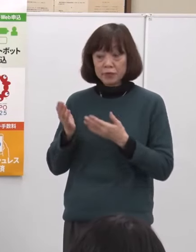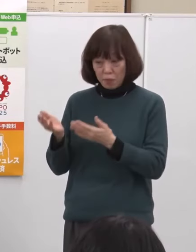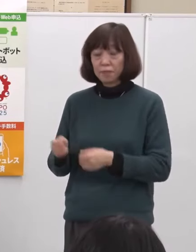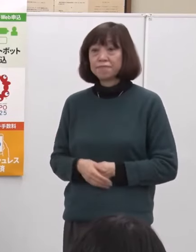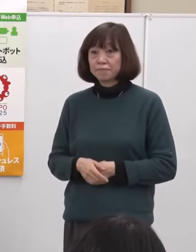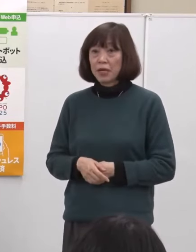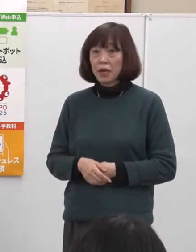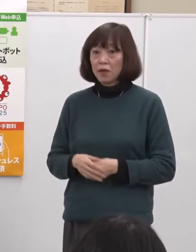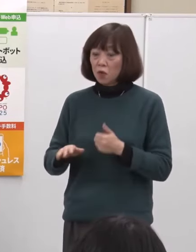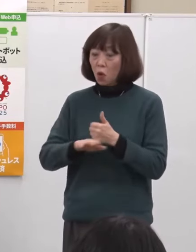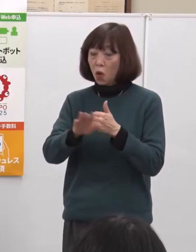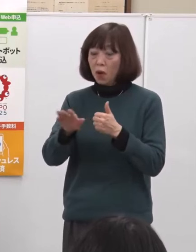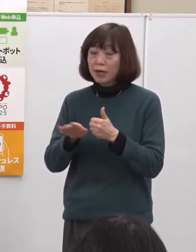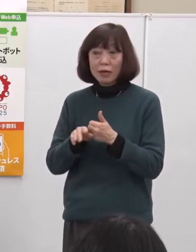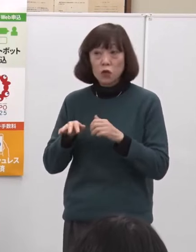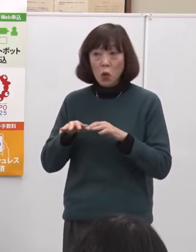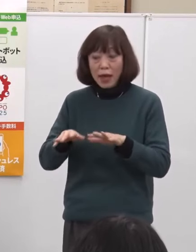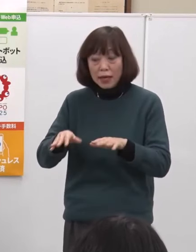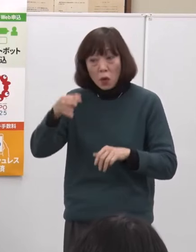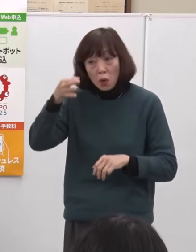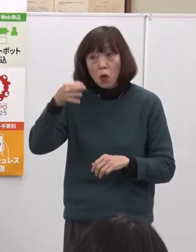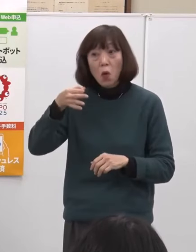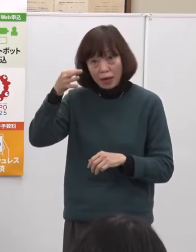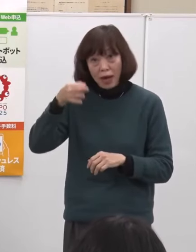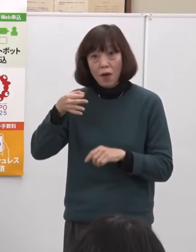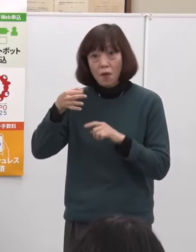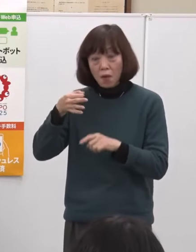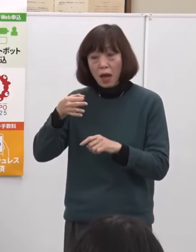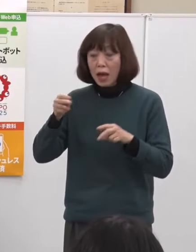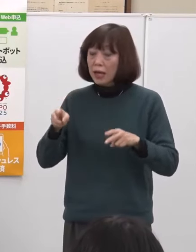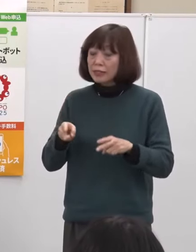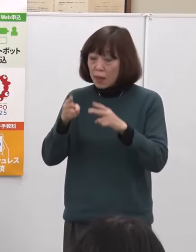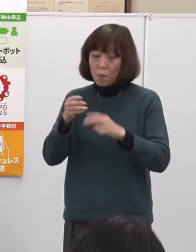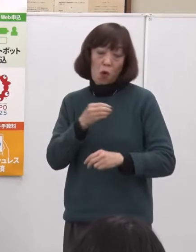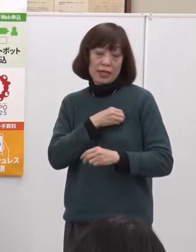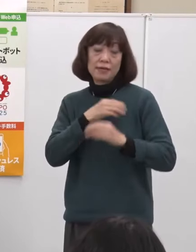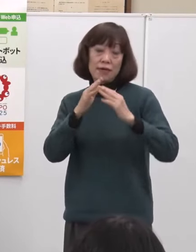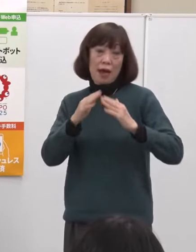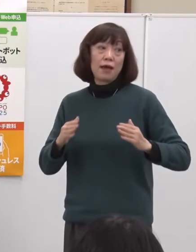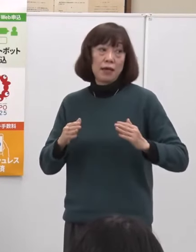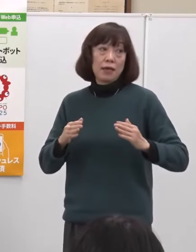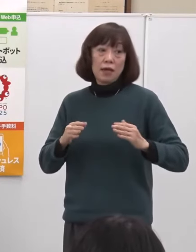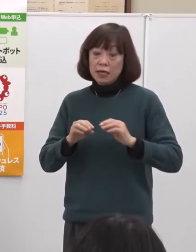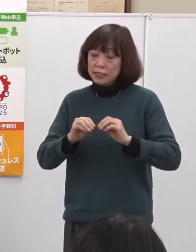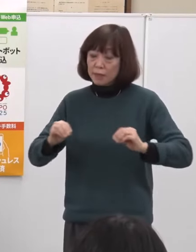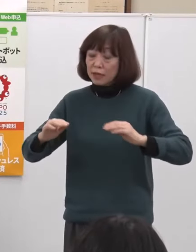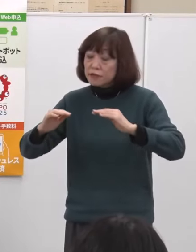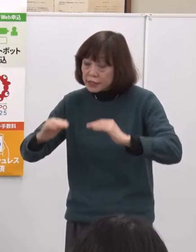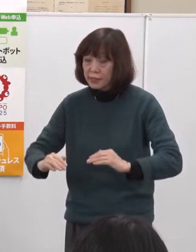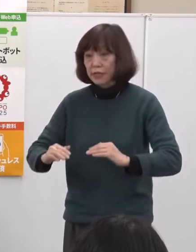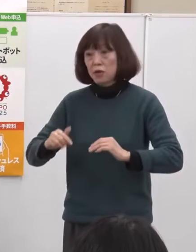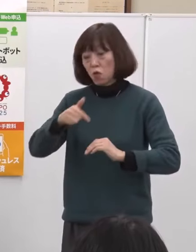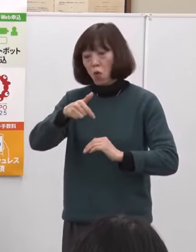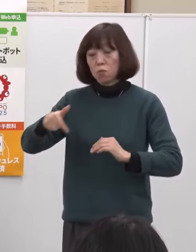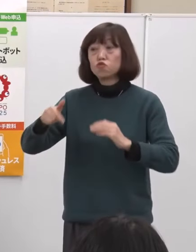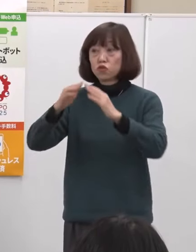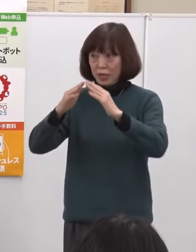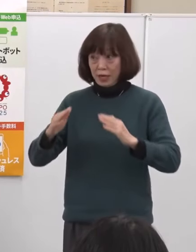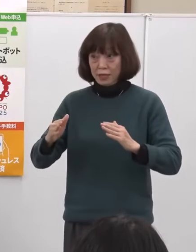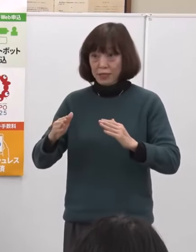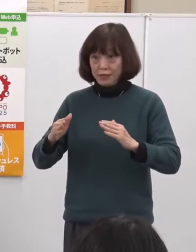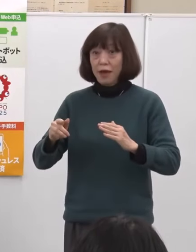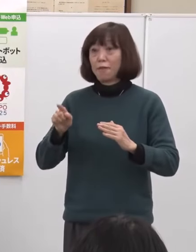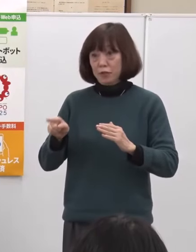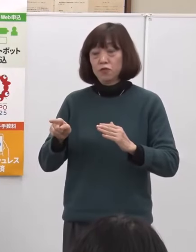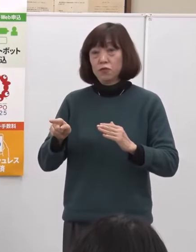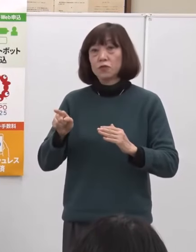この環境影響評価については、専門委員会の中に地盤沈下の部会があるんですね。で、専門委員会の中に地